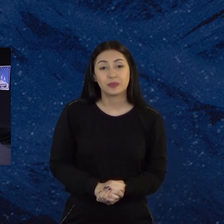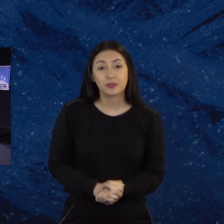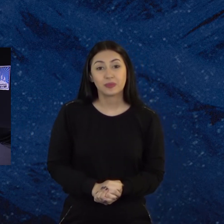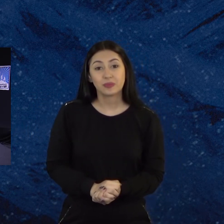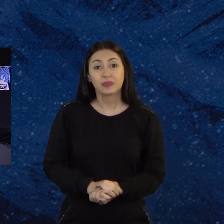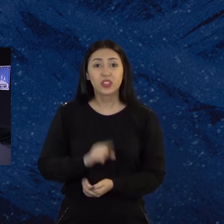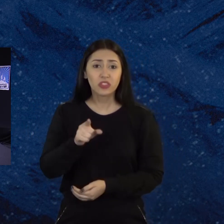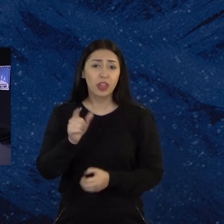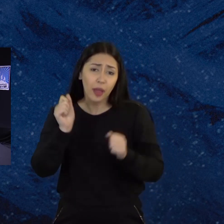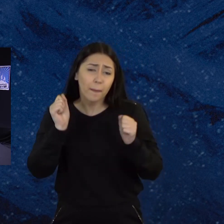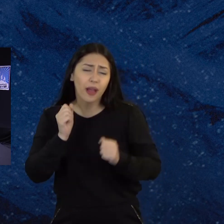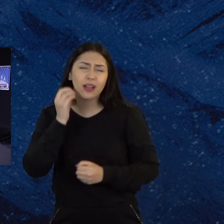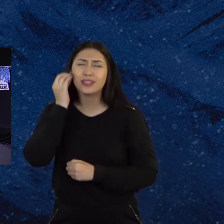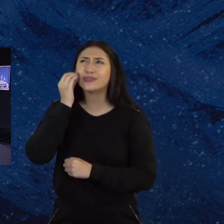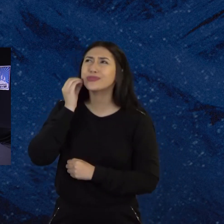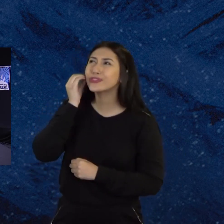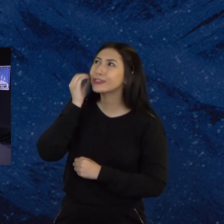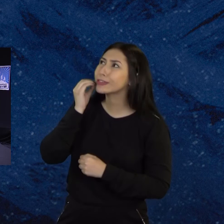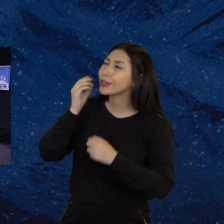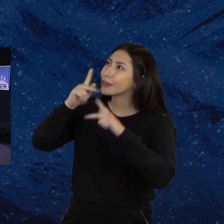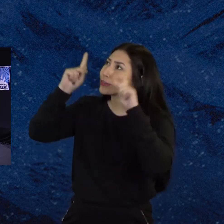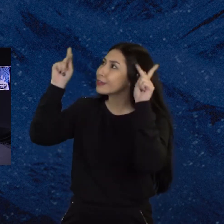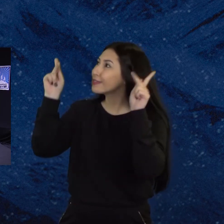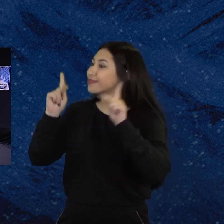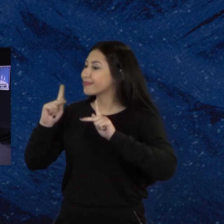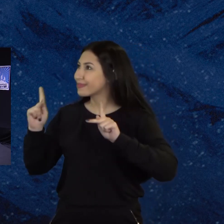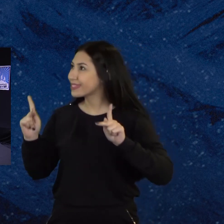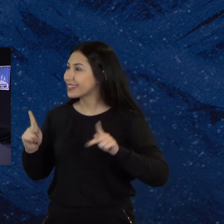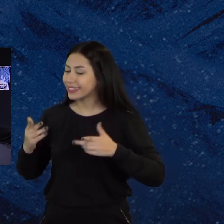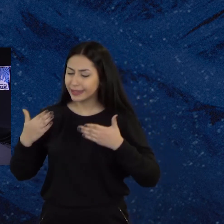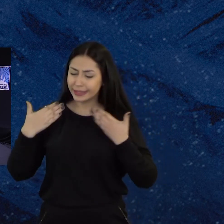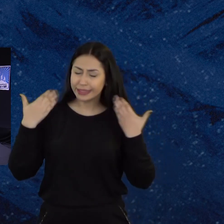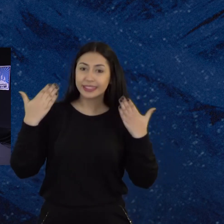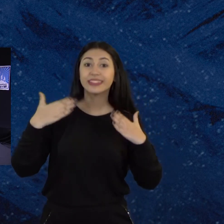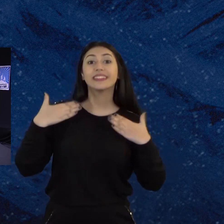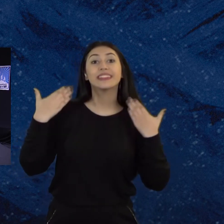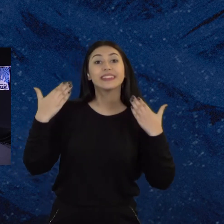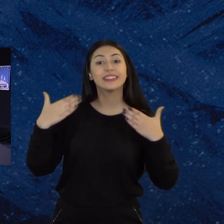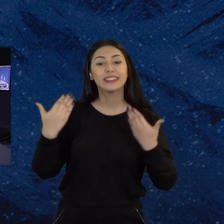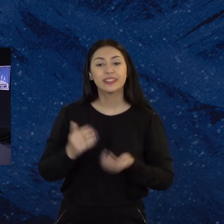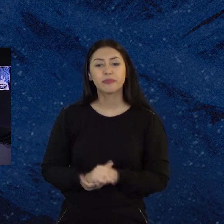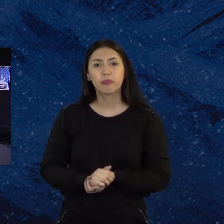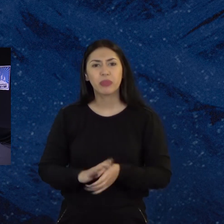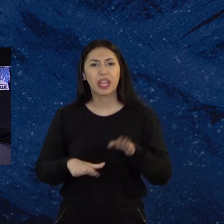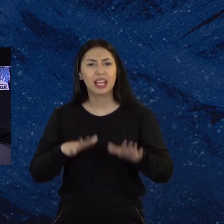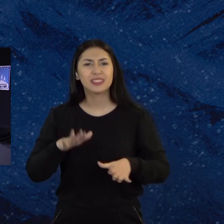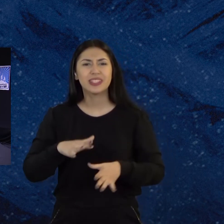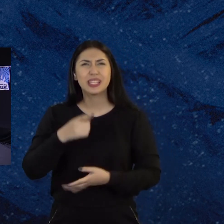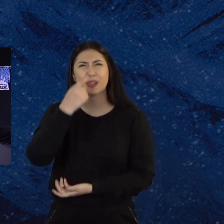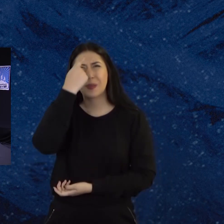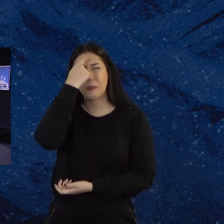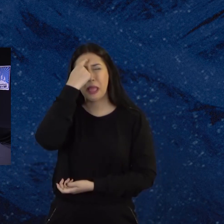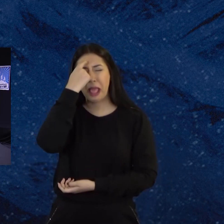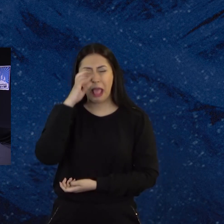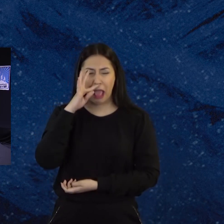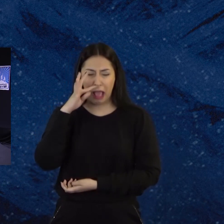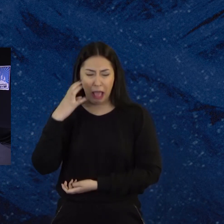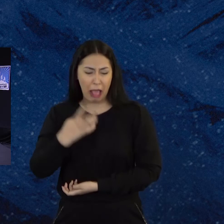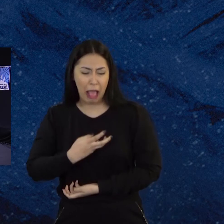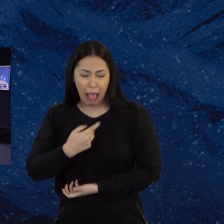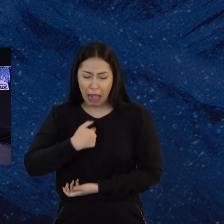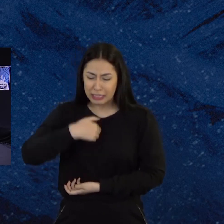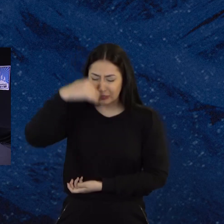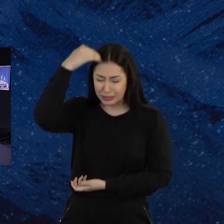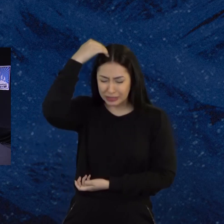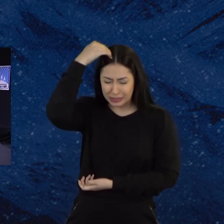né, ter desfrute, você pode ter paz, alegria. Às vezes tem alguma coisa na sua cabeça te condenando. Não, você não pode ter a presença de